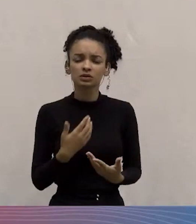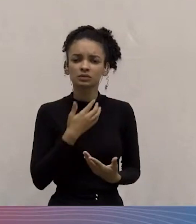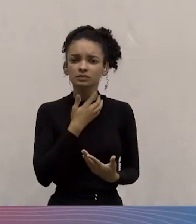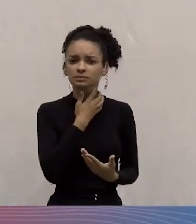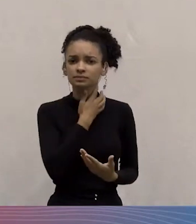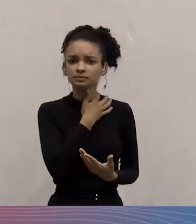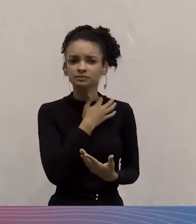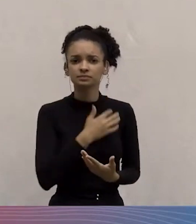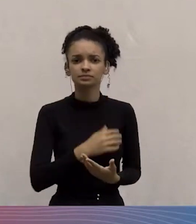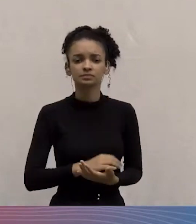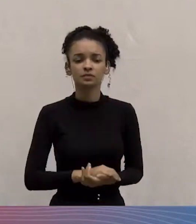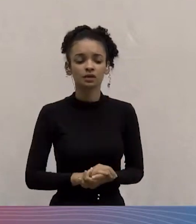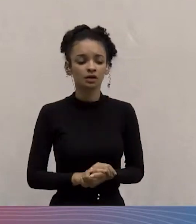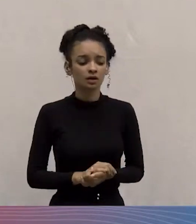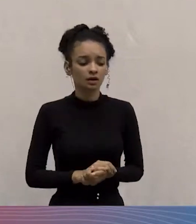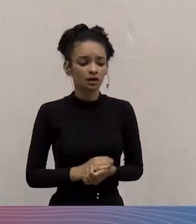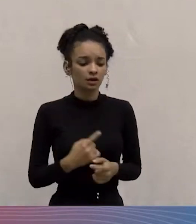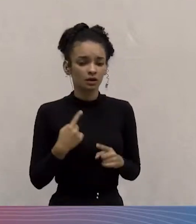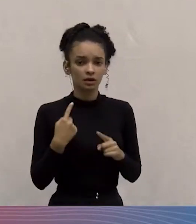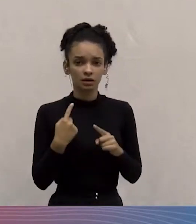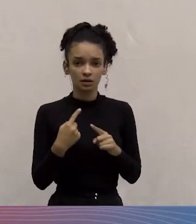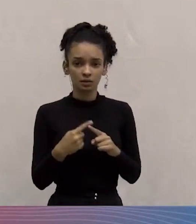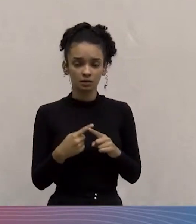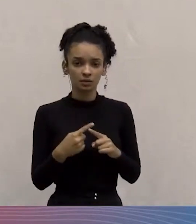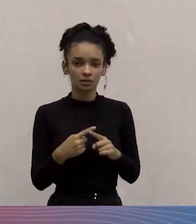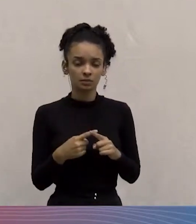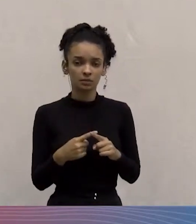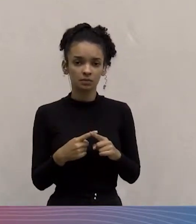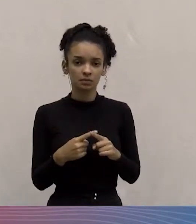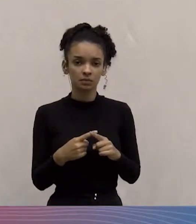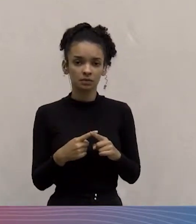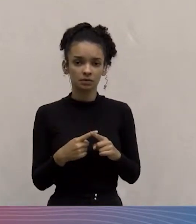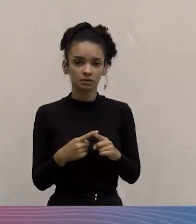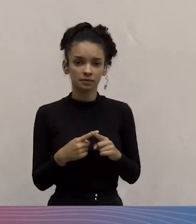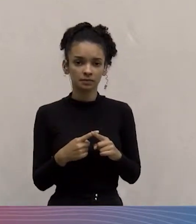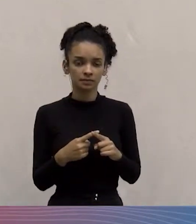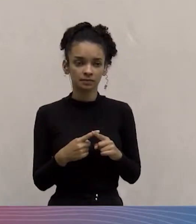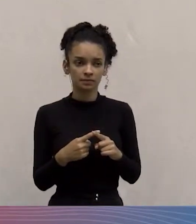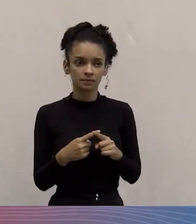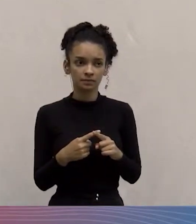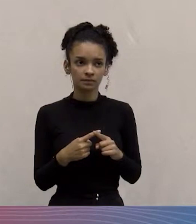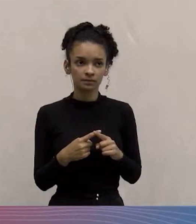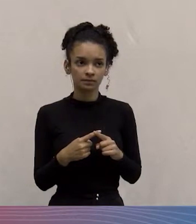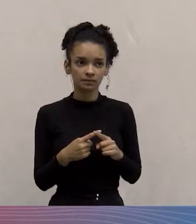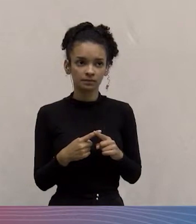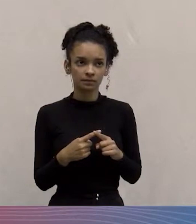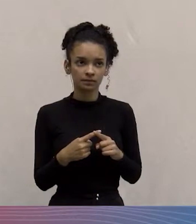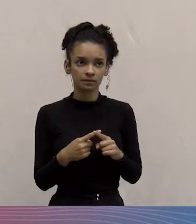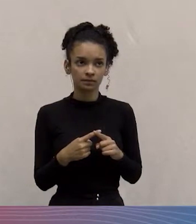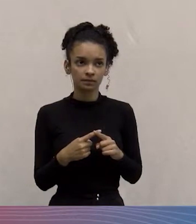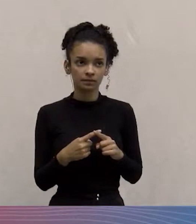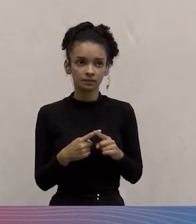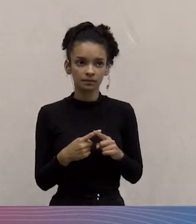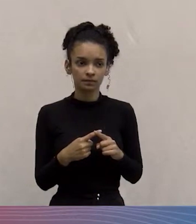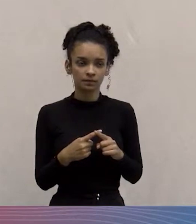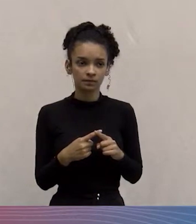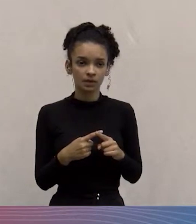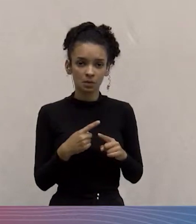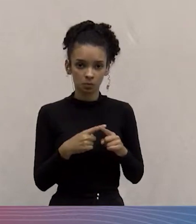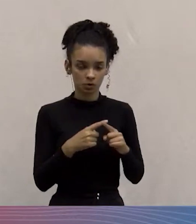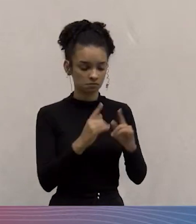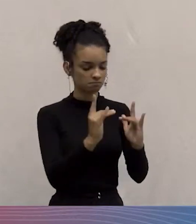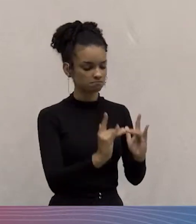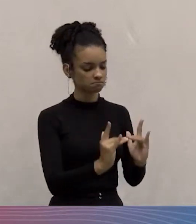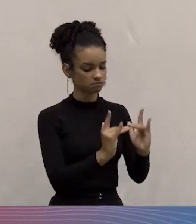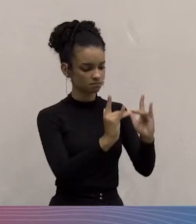irmãos? Porque todo edifício precisa estar bem